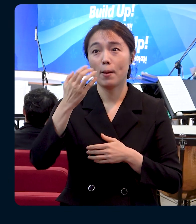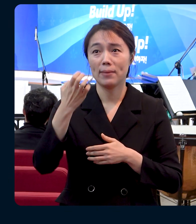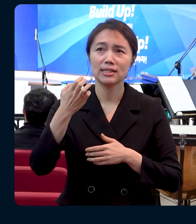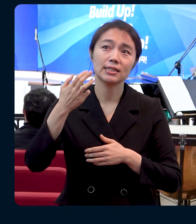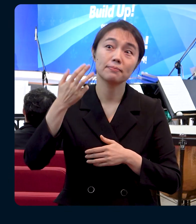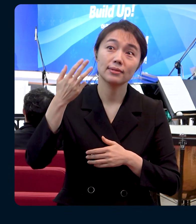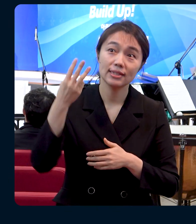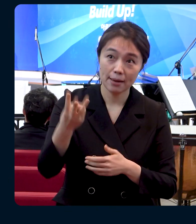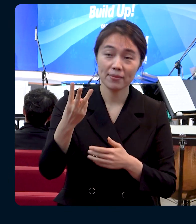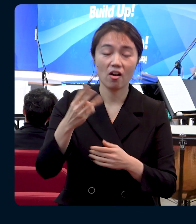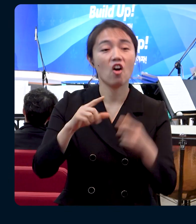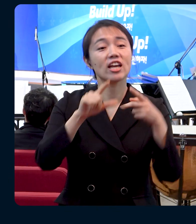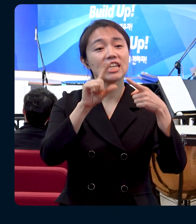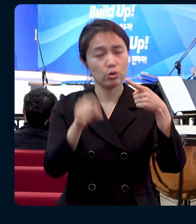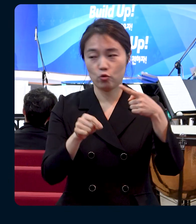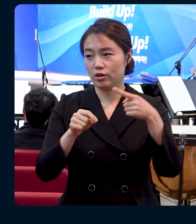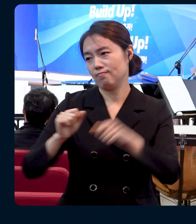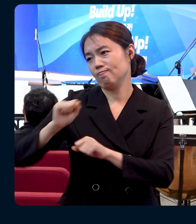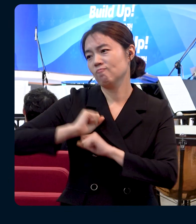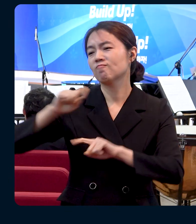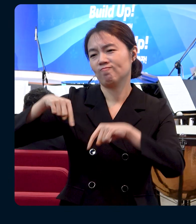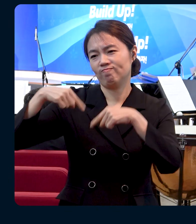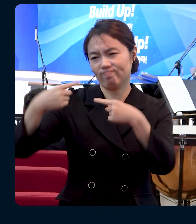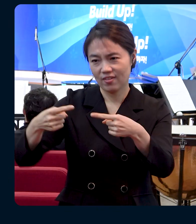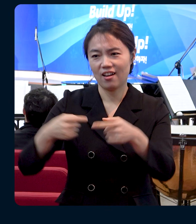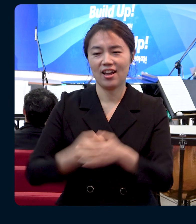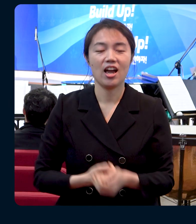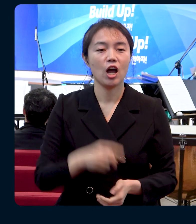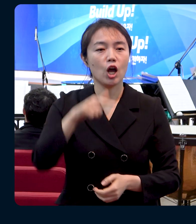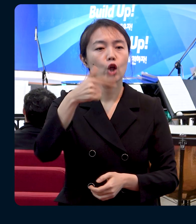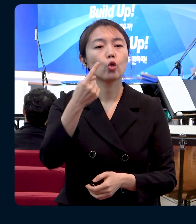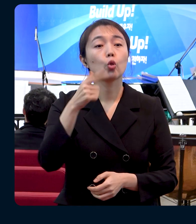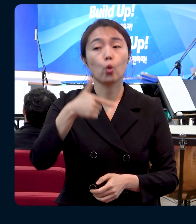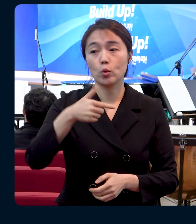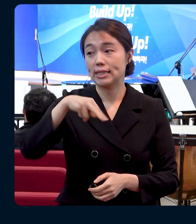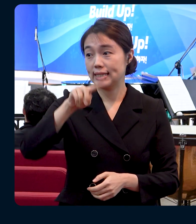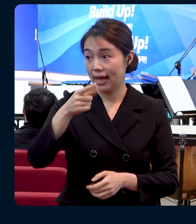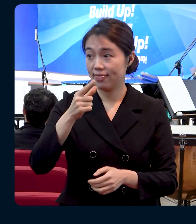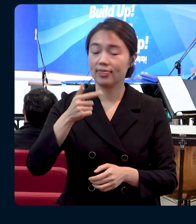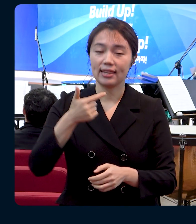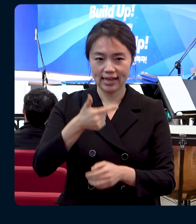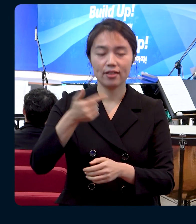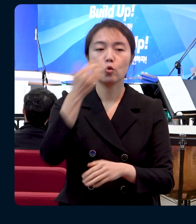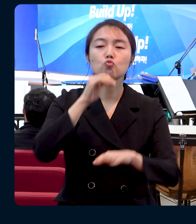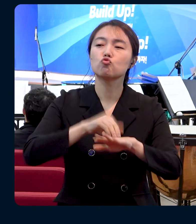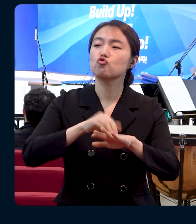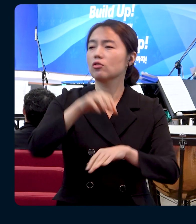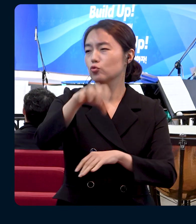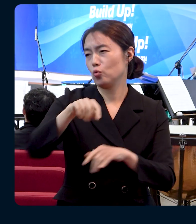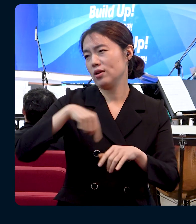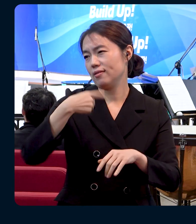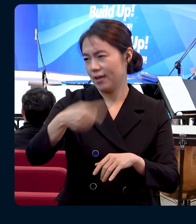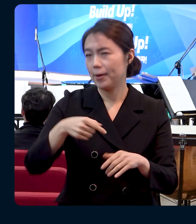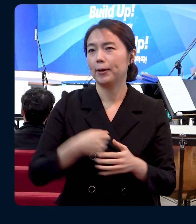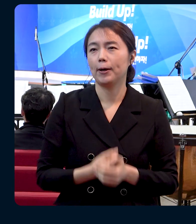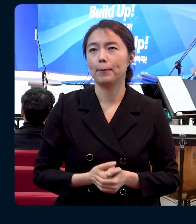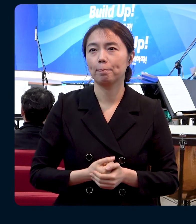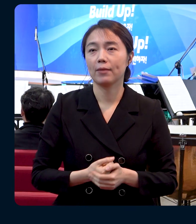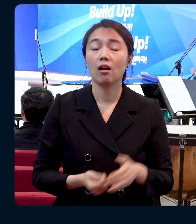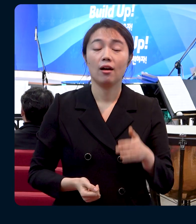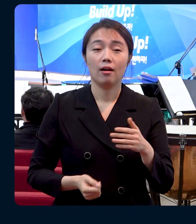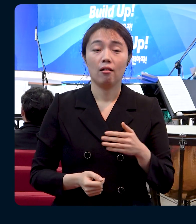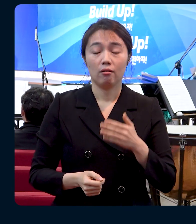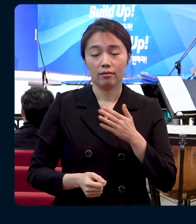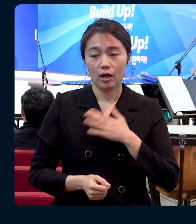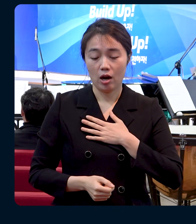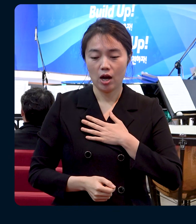달에 군대에 갔습니다. 그때 논산훈련소로 갔는데, 그때 논산훈련소 훈련 받으면서 한 번은 제가 그